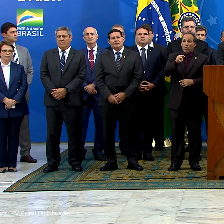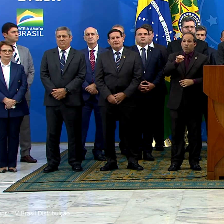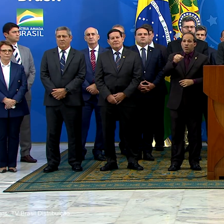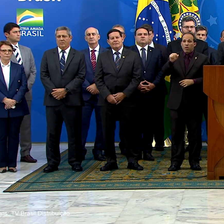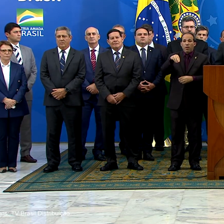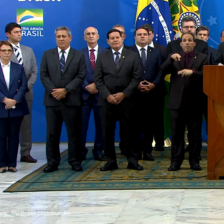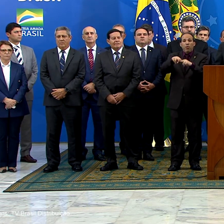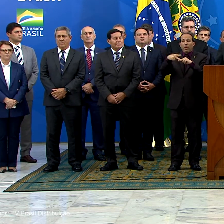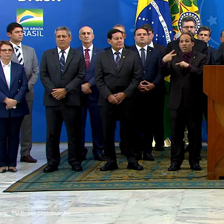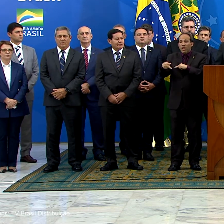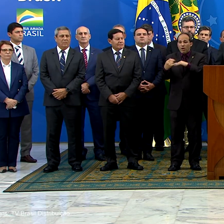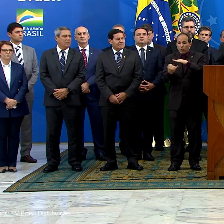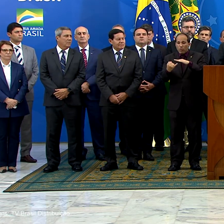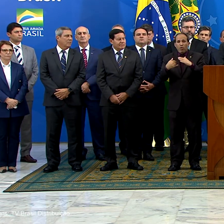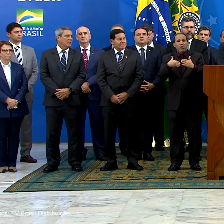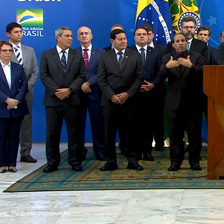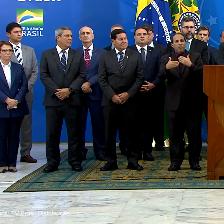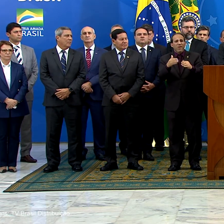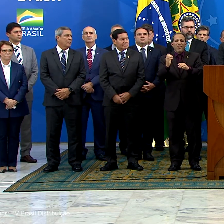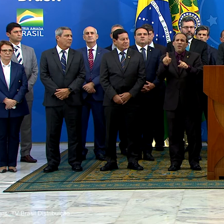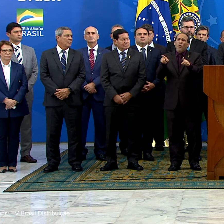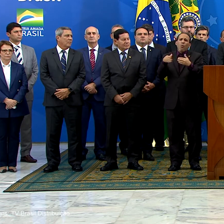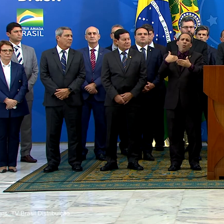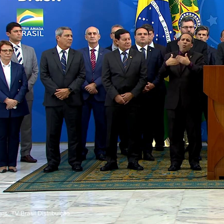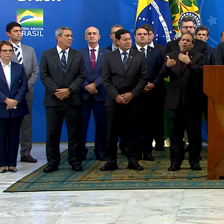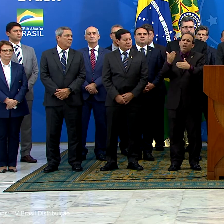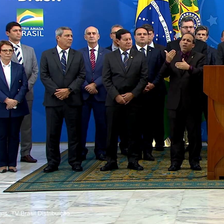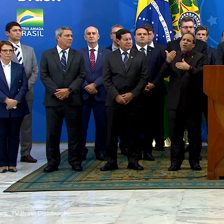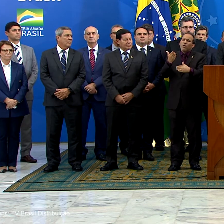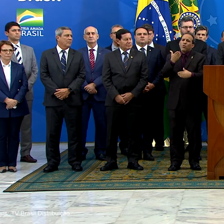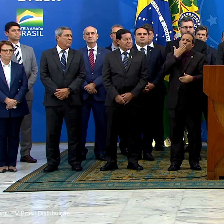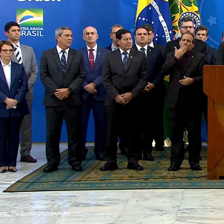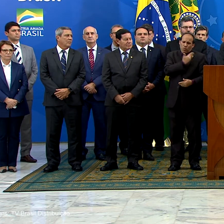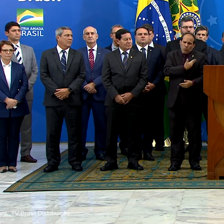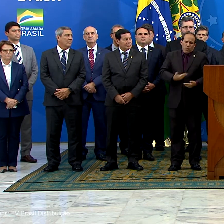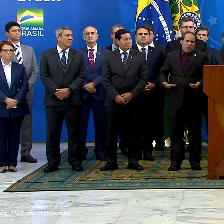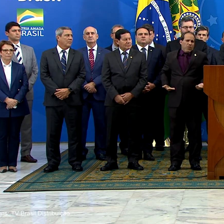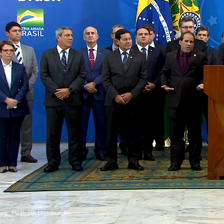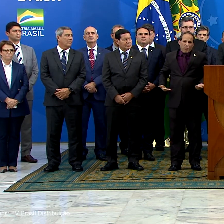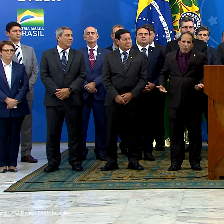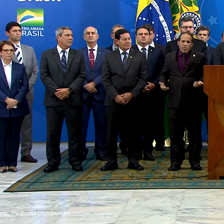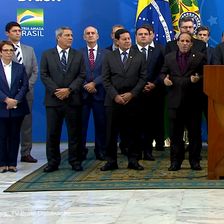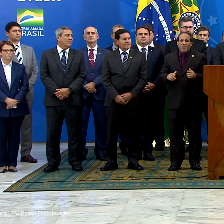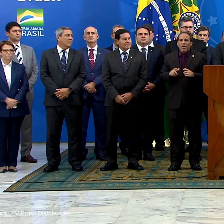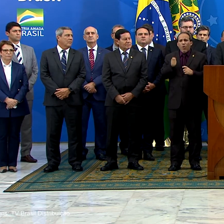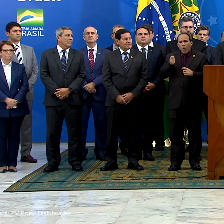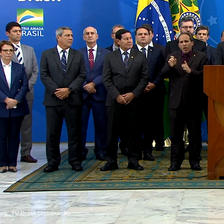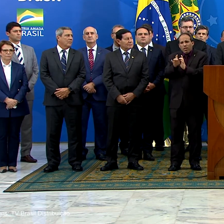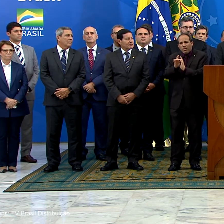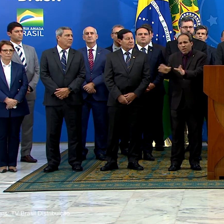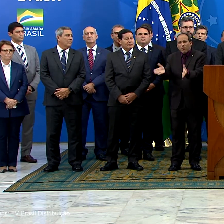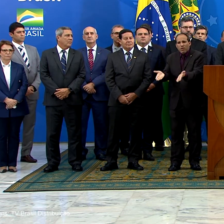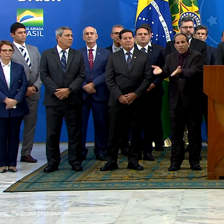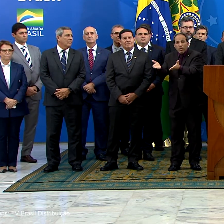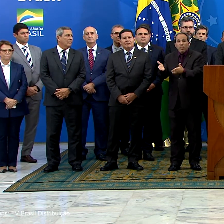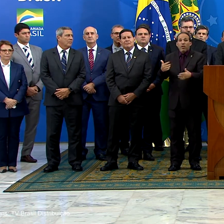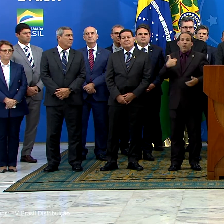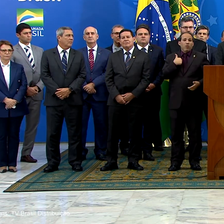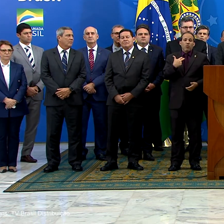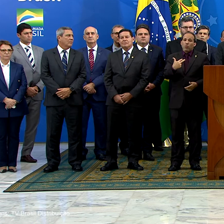instituição independente de governos eu não posso aceitar minha